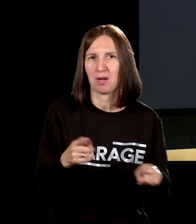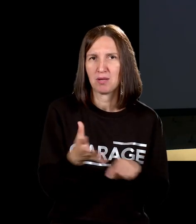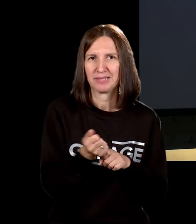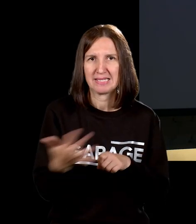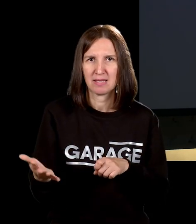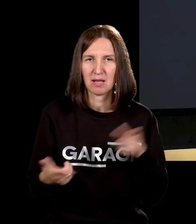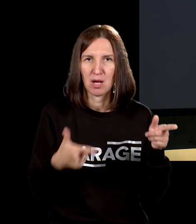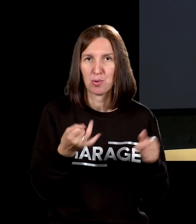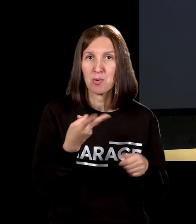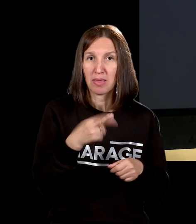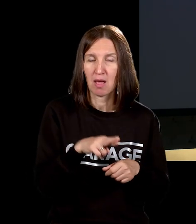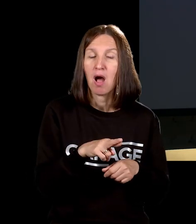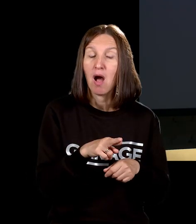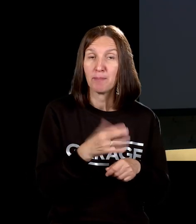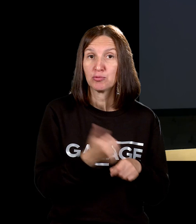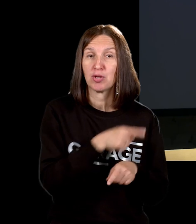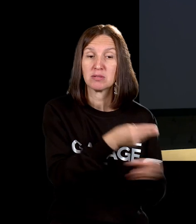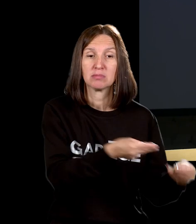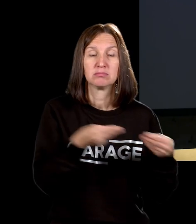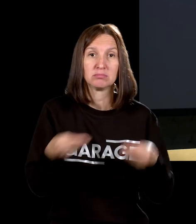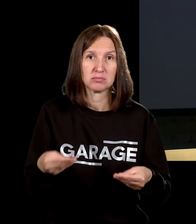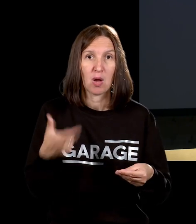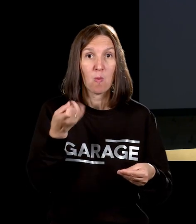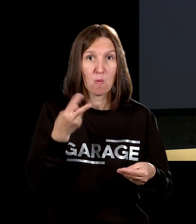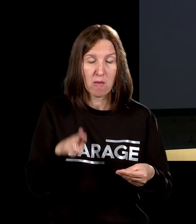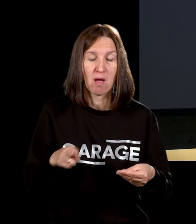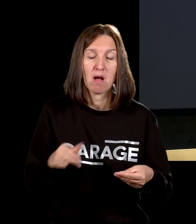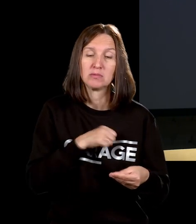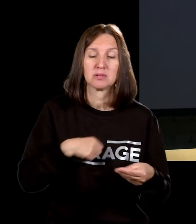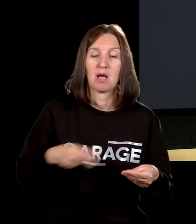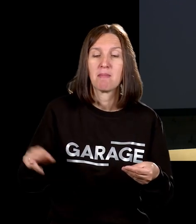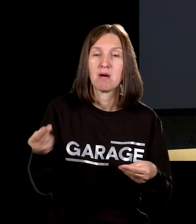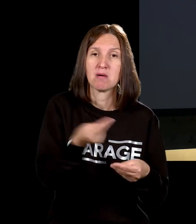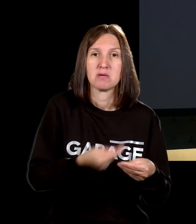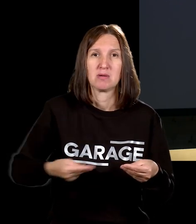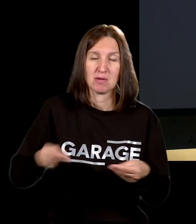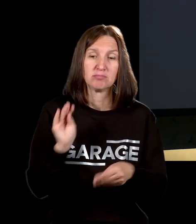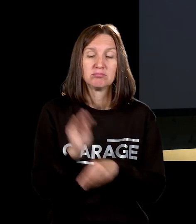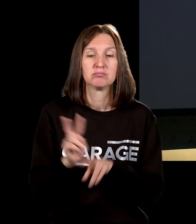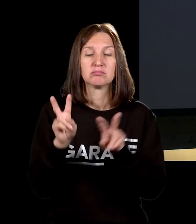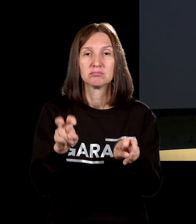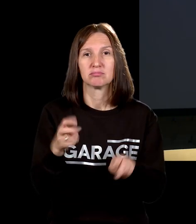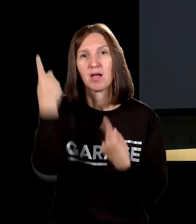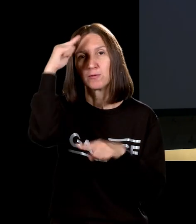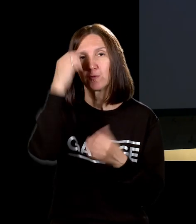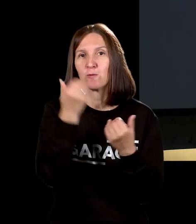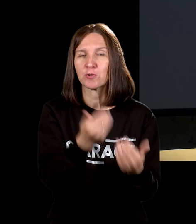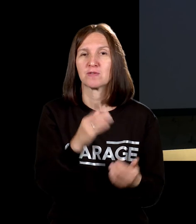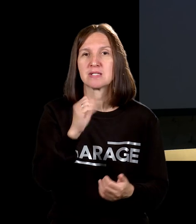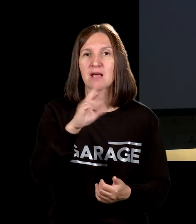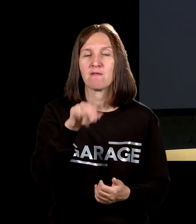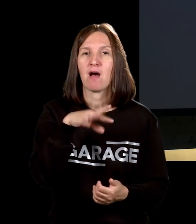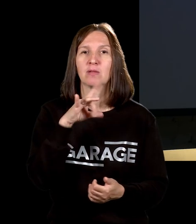их в работу Сальвадора Дали, вполне предсказуемое. То есть этот как бы акт вандализма уже был. Здесь еще есть не только... Есть еще